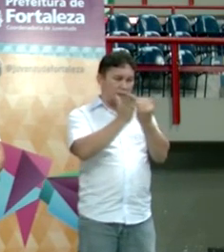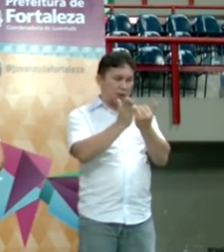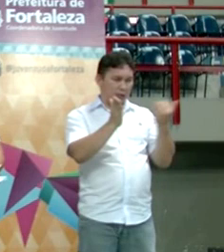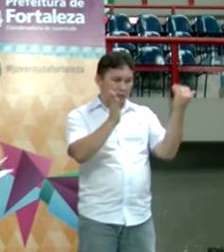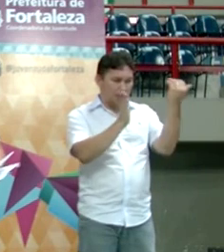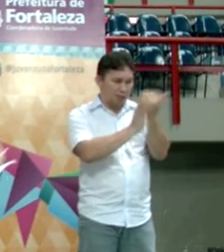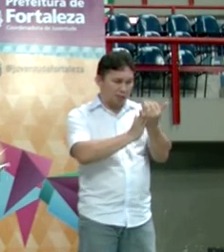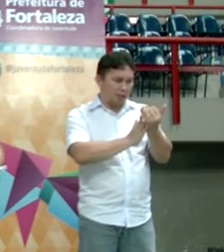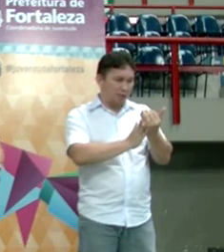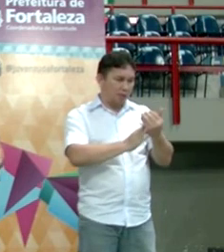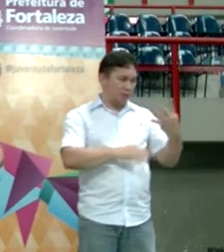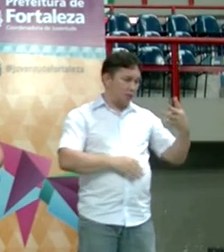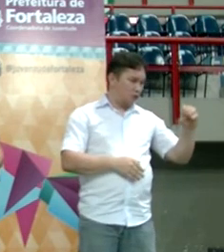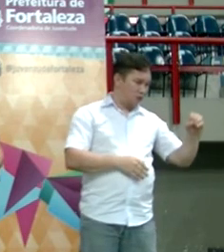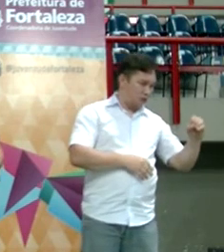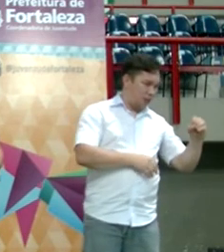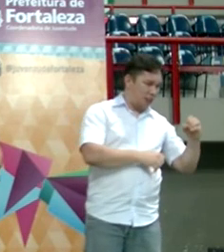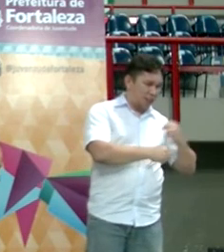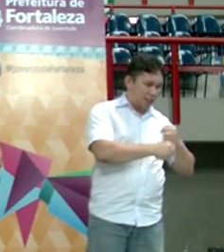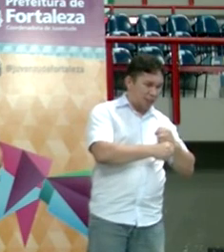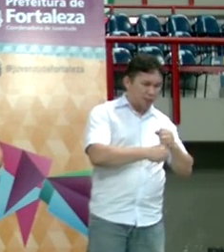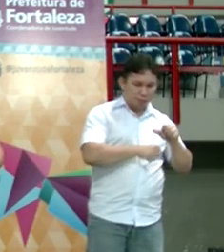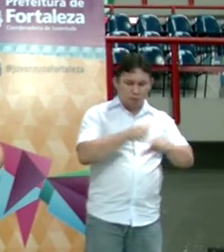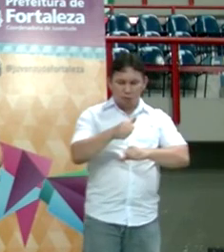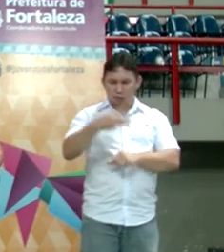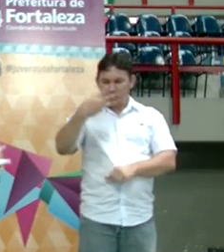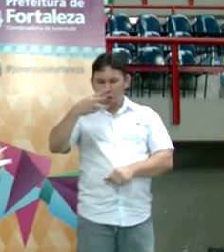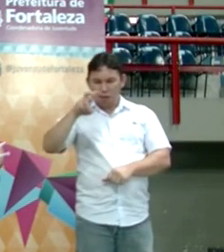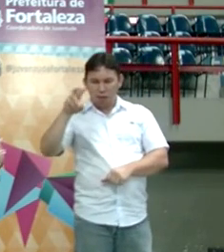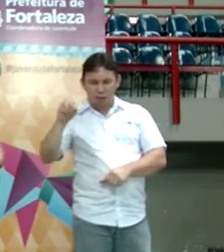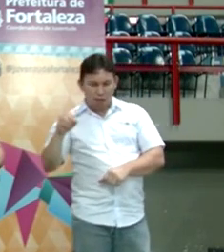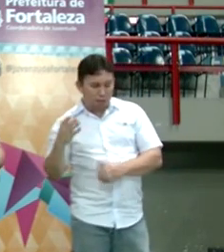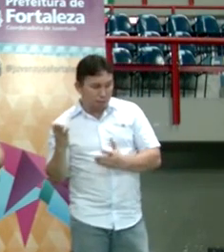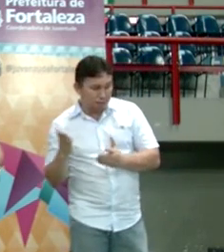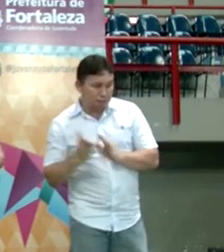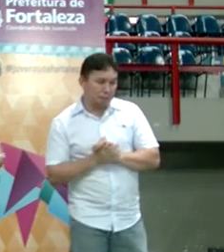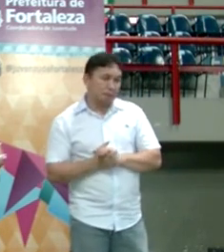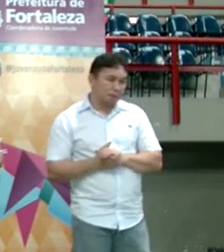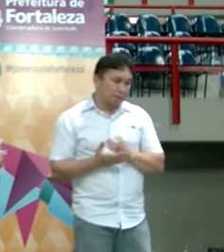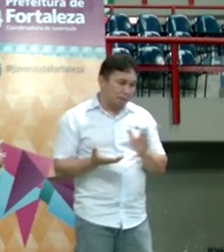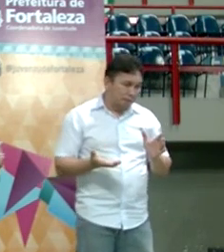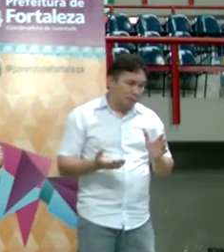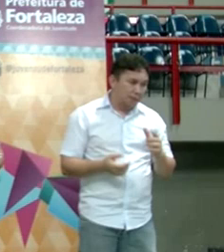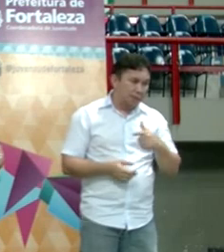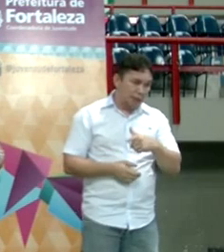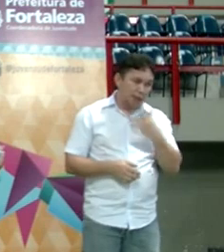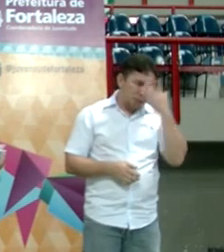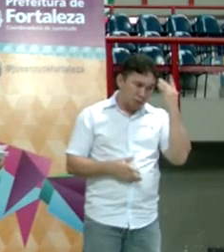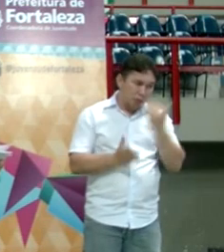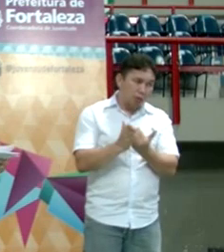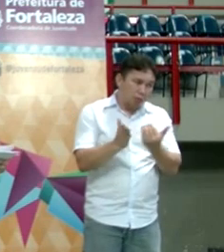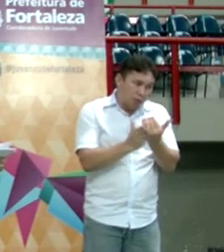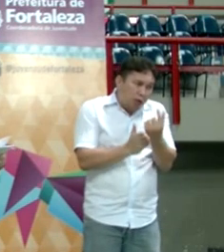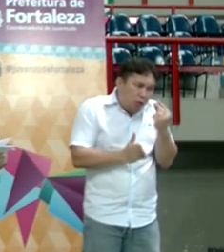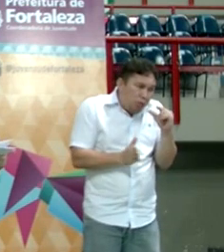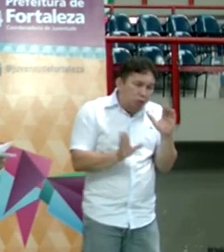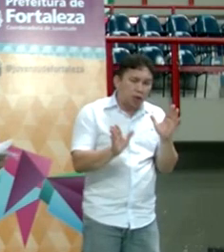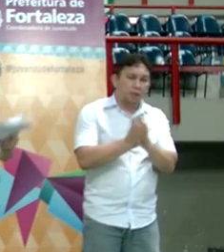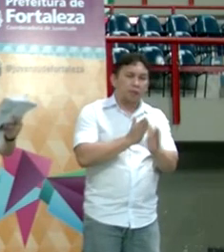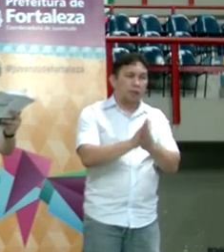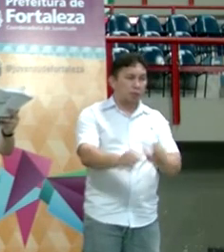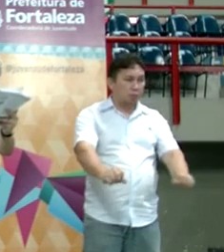Ele transformou 40 anos em 350. Mas aquele pessoal que é um pouquinho exagerado. Tá